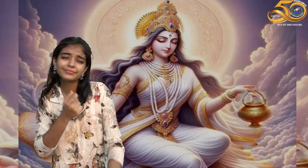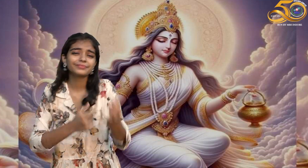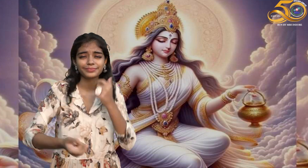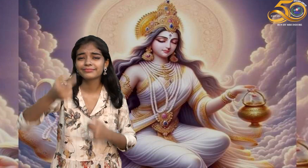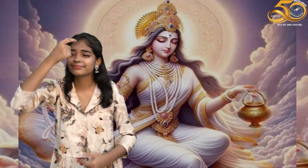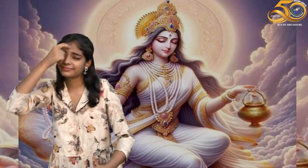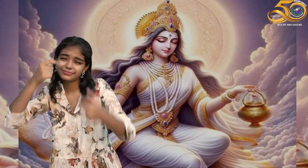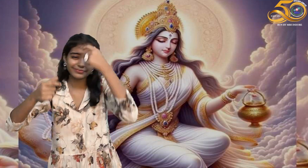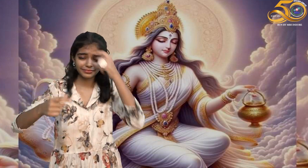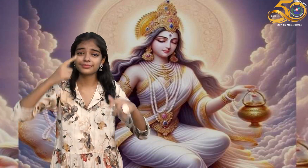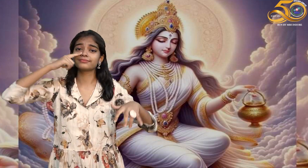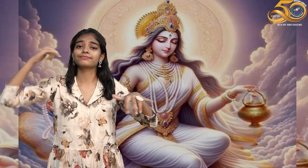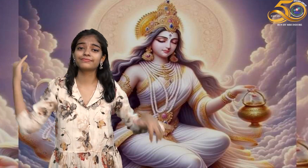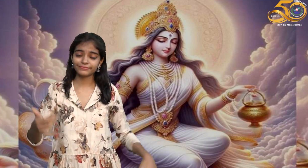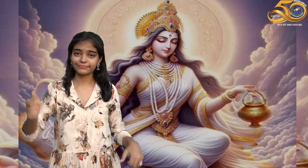सकारात्मक होने का वर्दान देती है